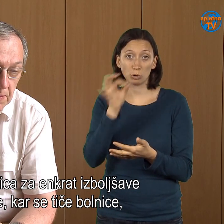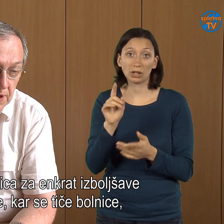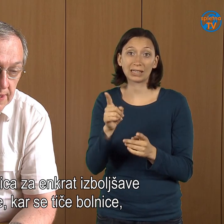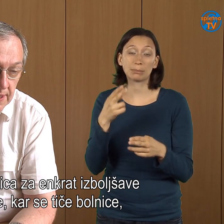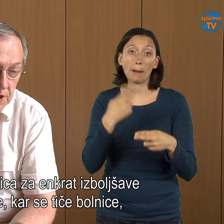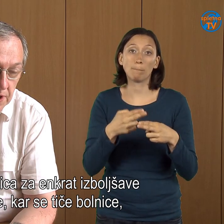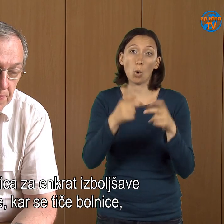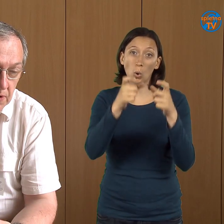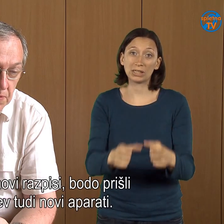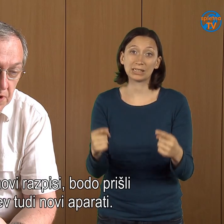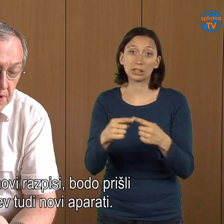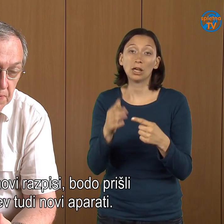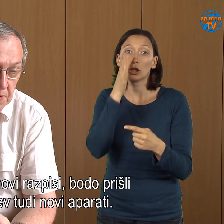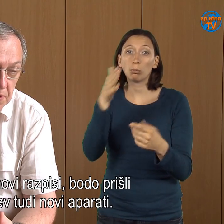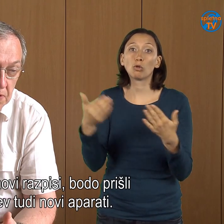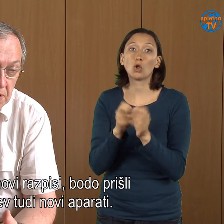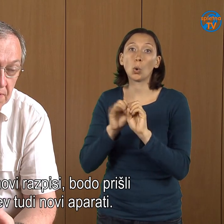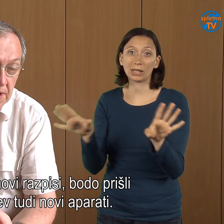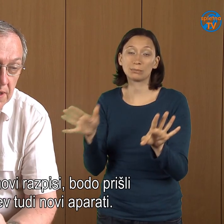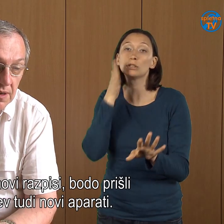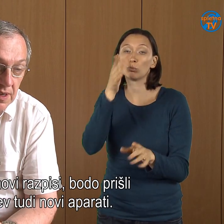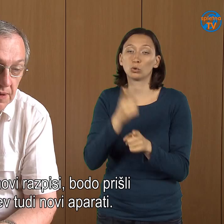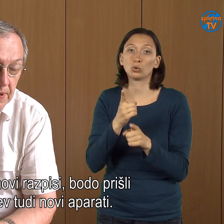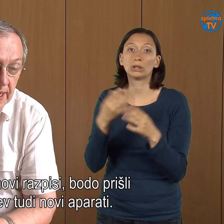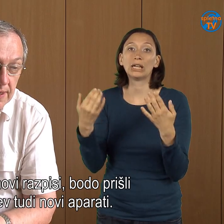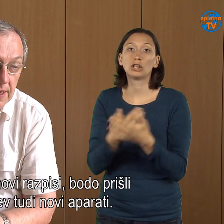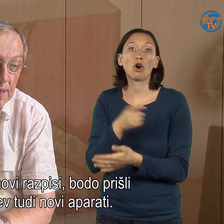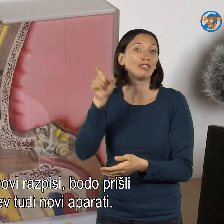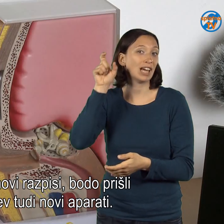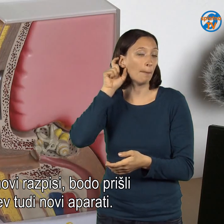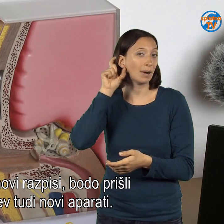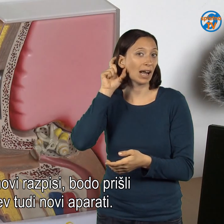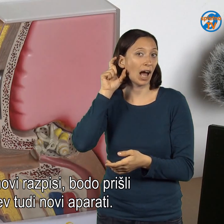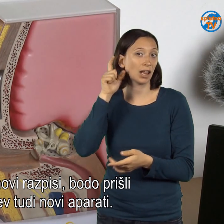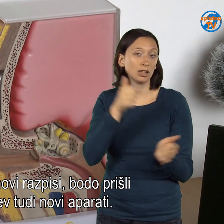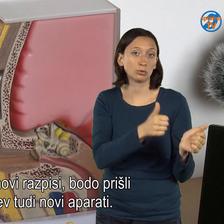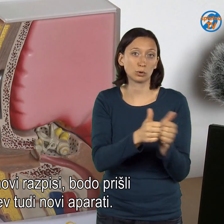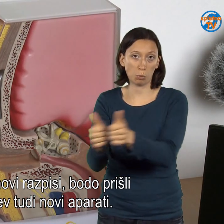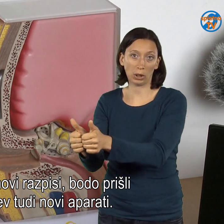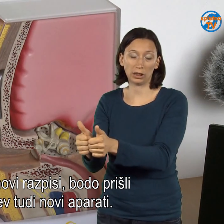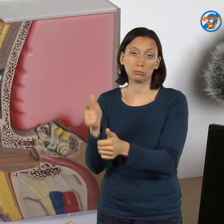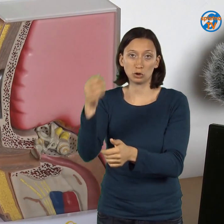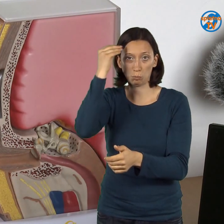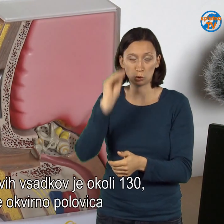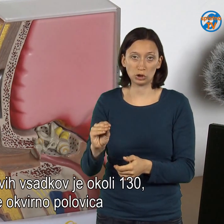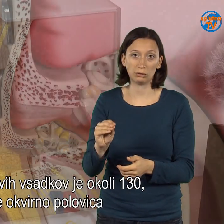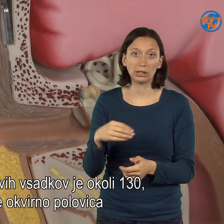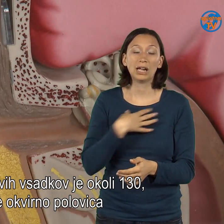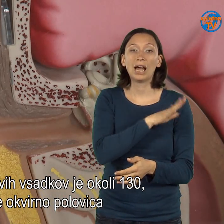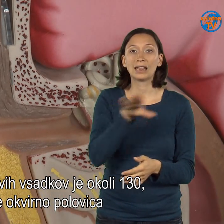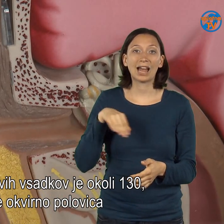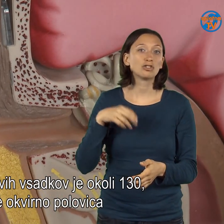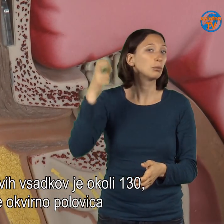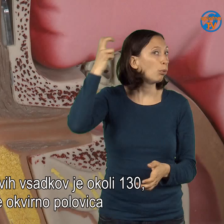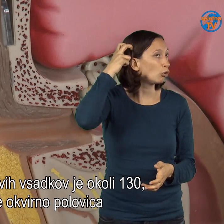se pa bolnice tiče, pa ko bo nov razpis, bodo tudi novi aparati vzporedno s tem prišli v upoštev.